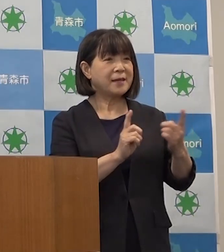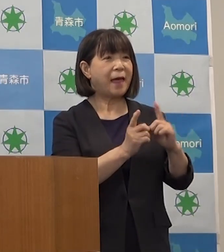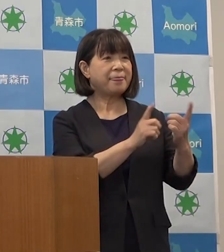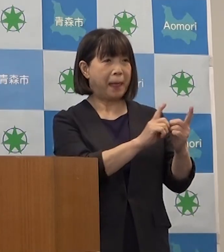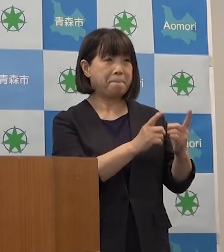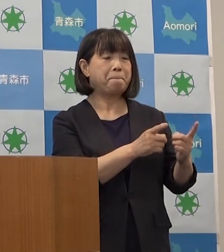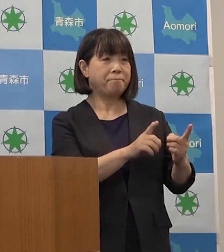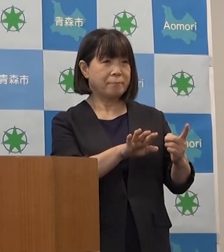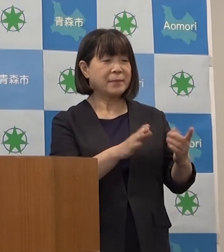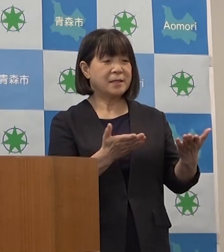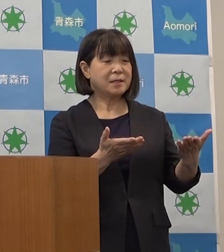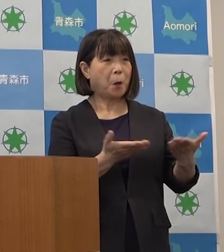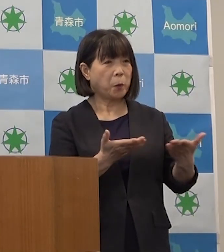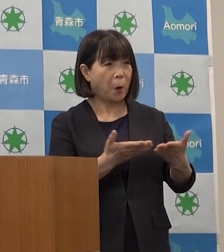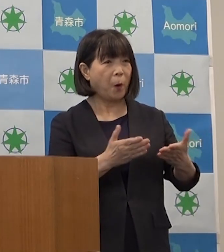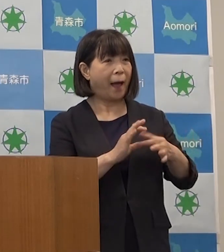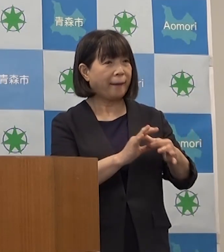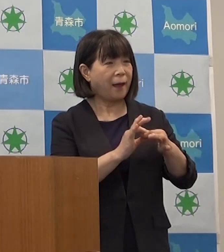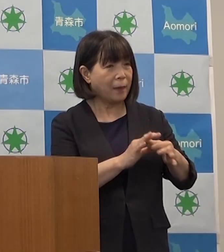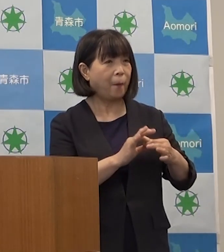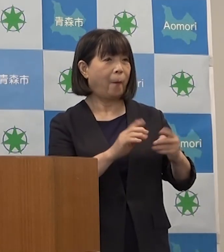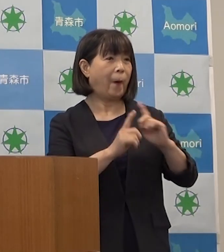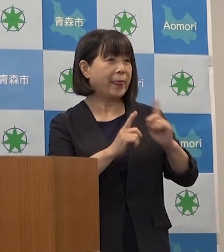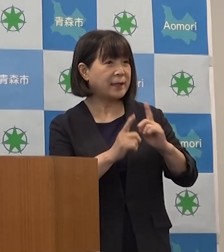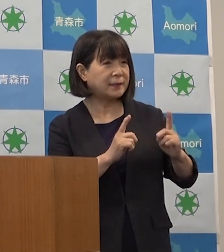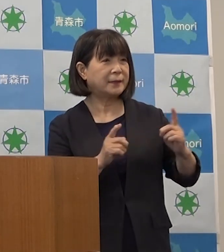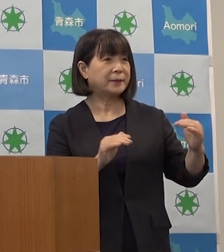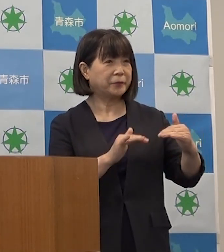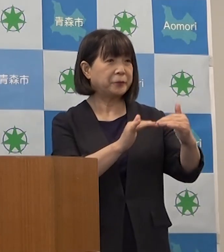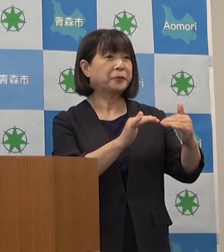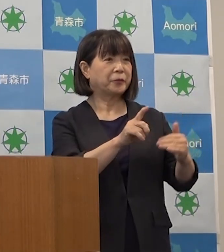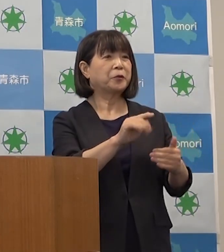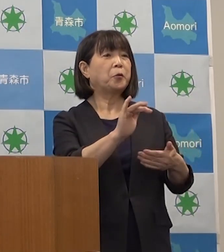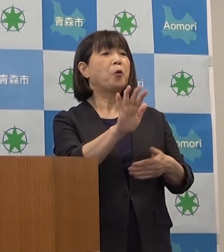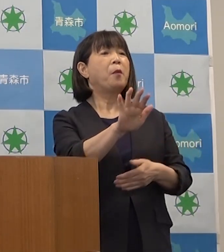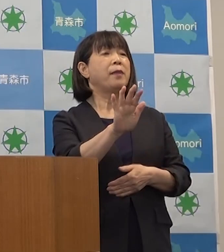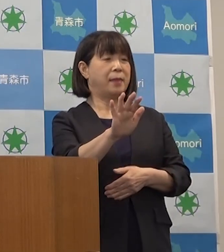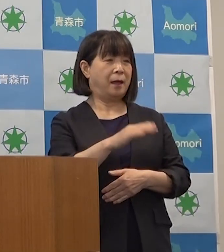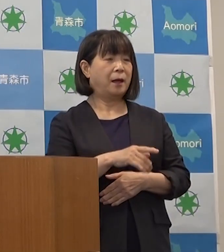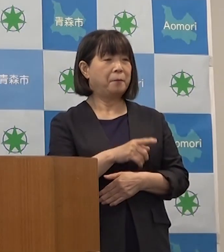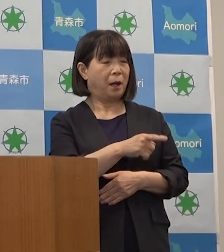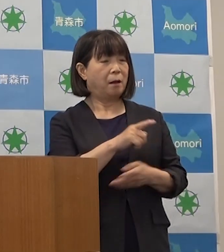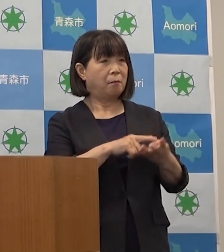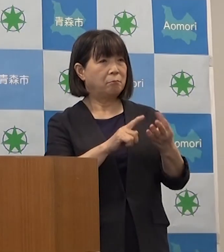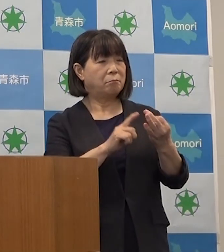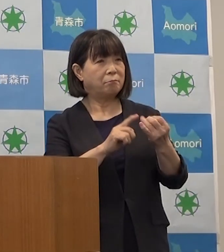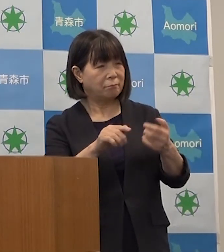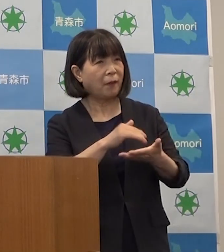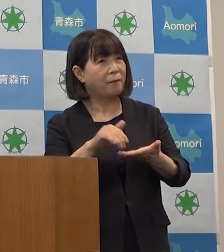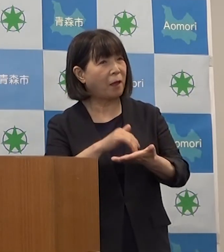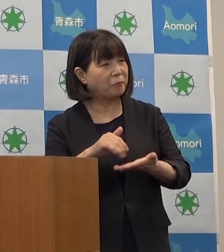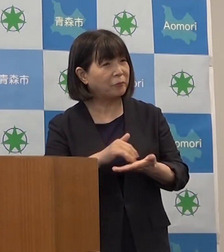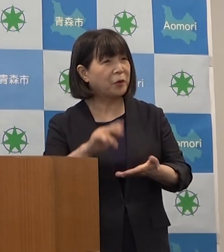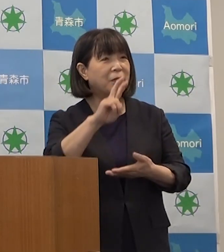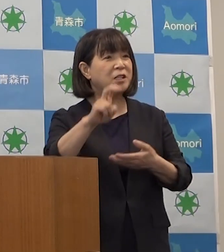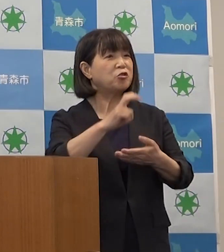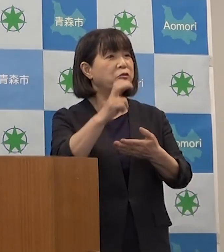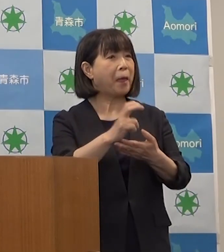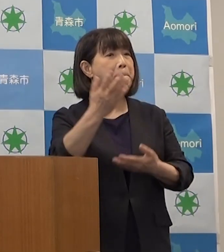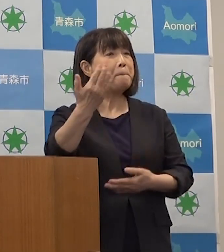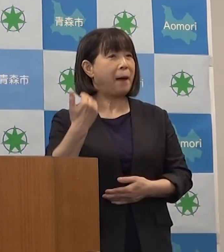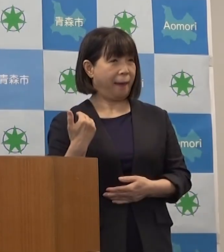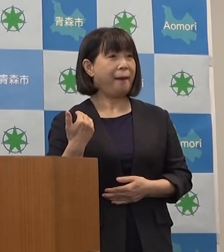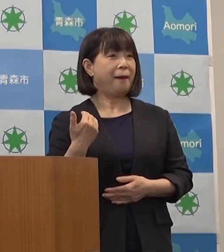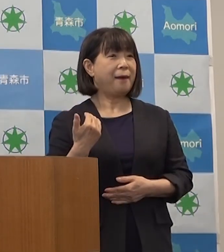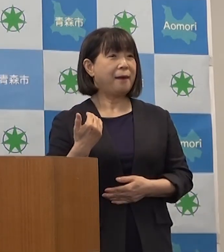一緒に仕事の関係の話をするようになったというのがそもそもでございます。なので、かれこれ20年ぐらい前にそういう実際に仕